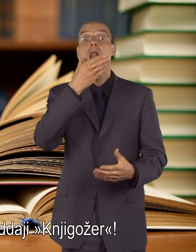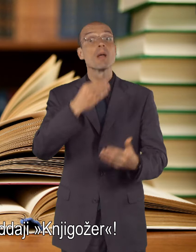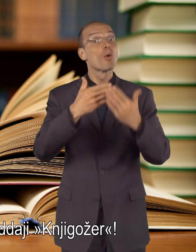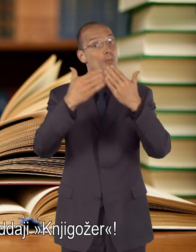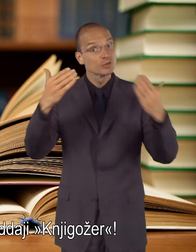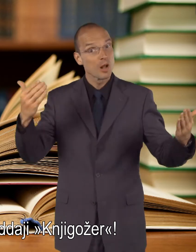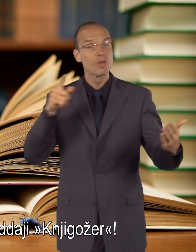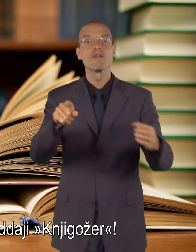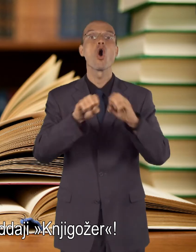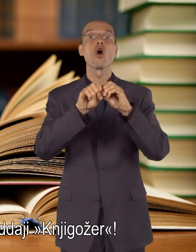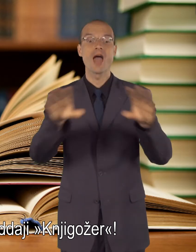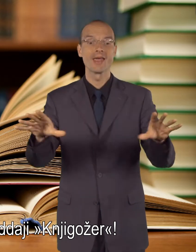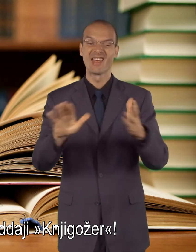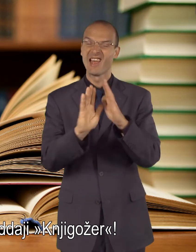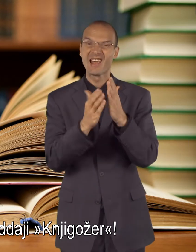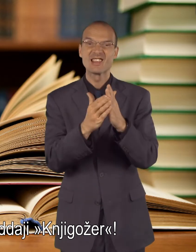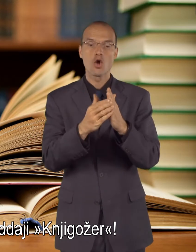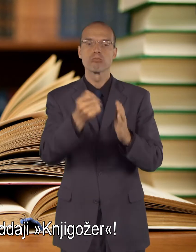Pozdravljeni v oddaji Knjigožer.